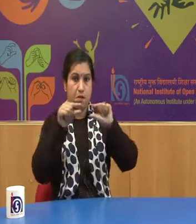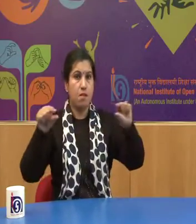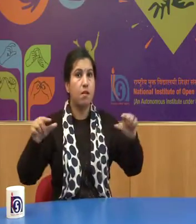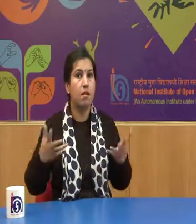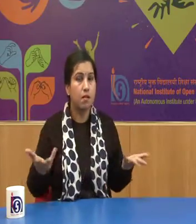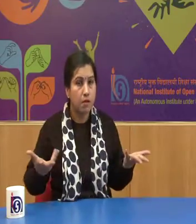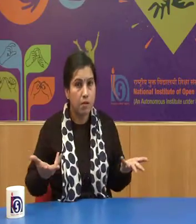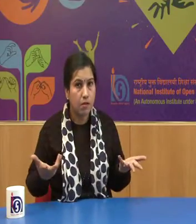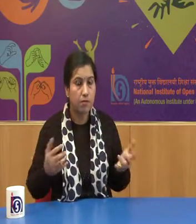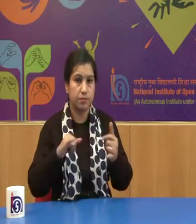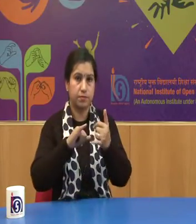our email ID is